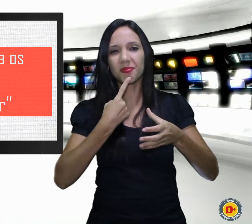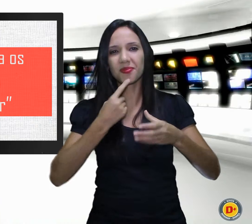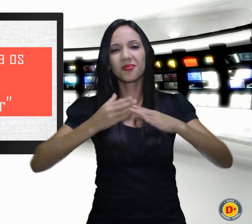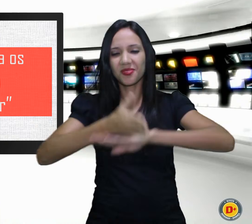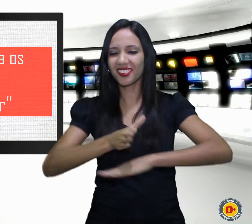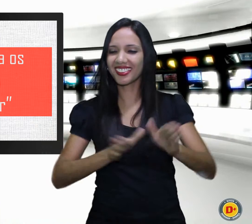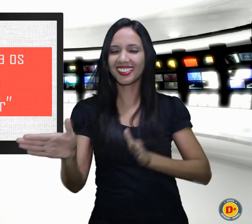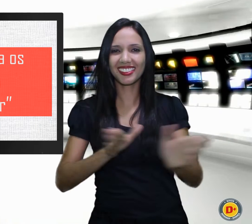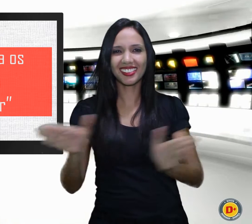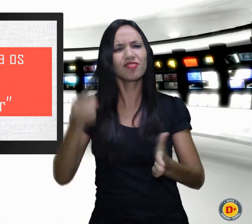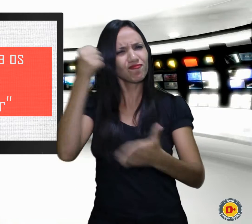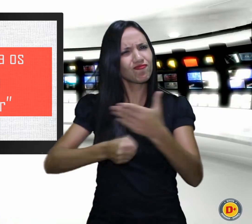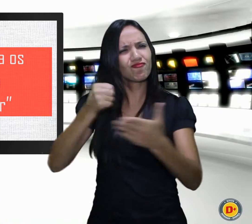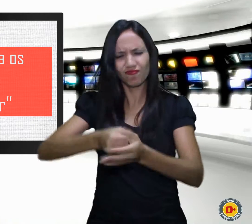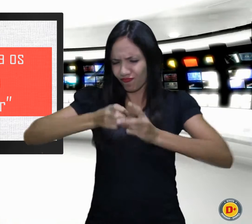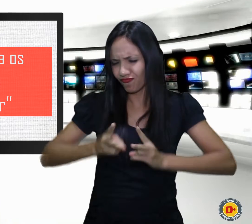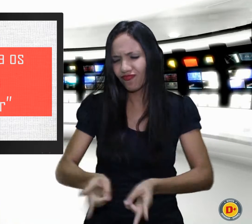a luta precisa continuar.